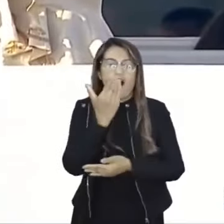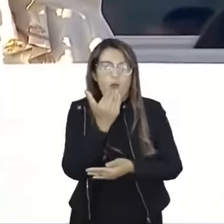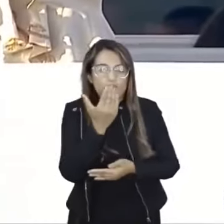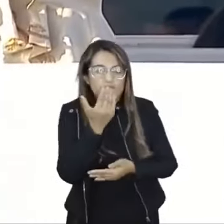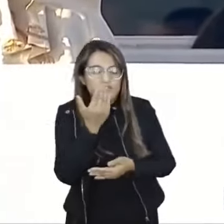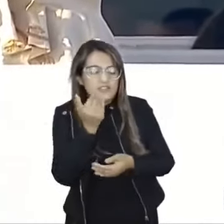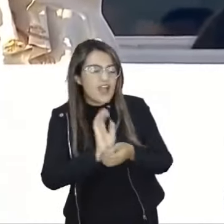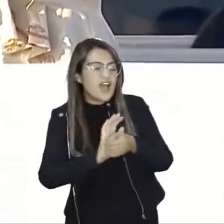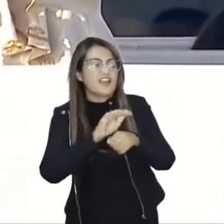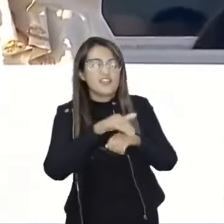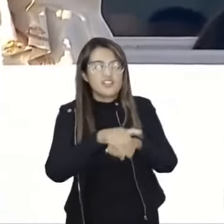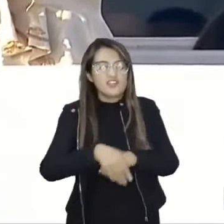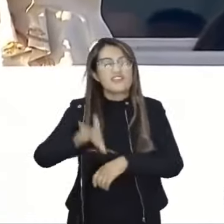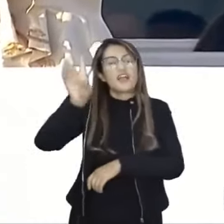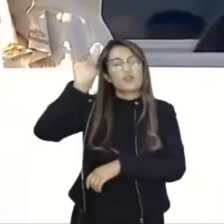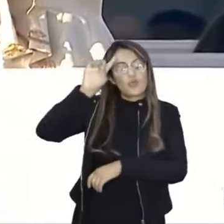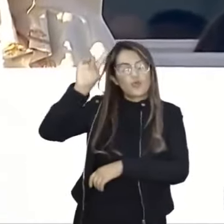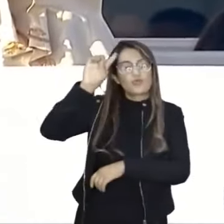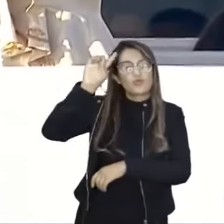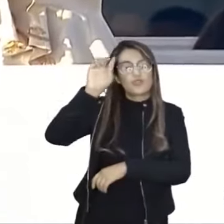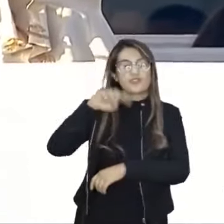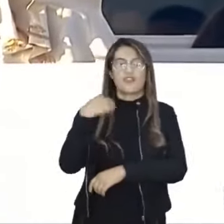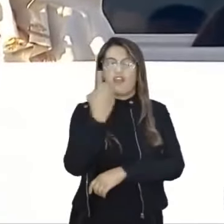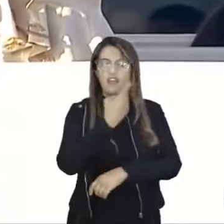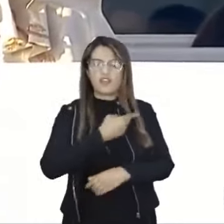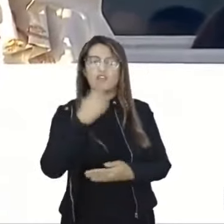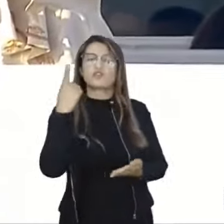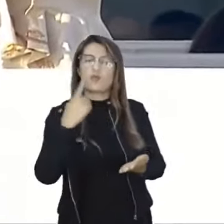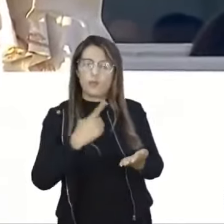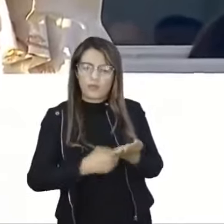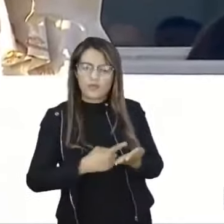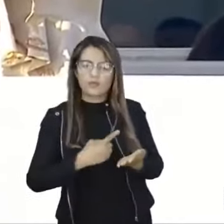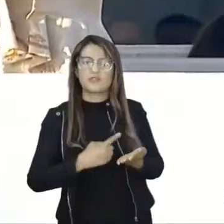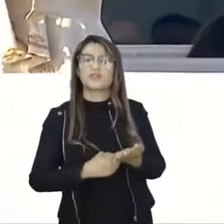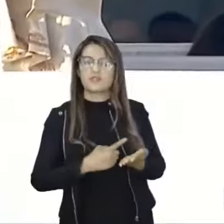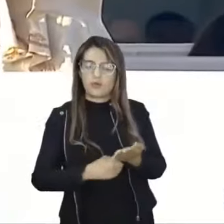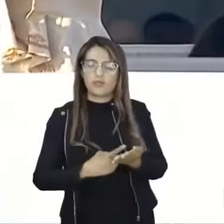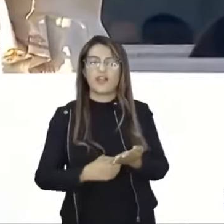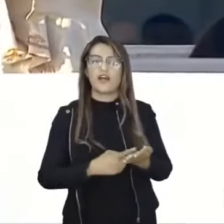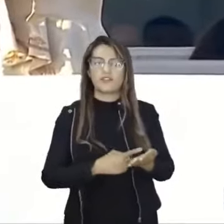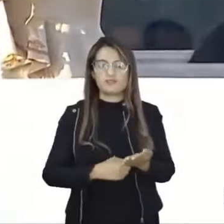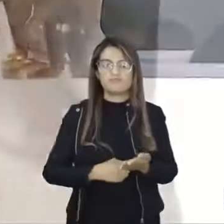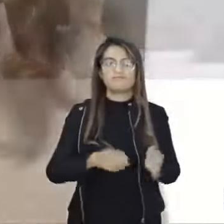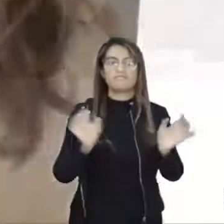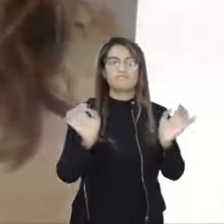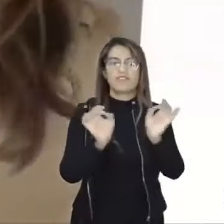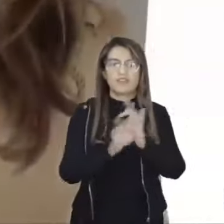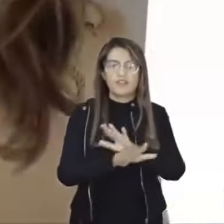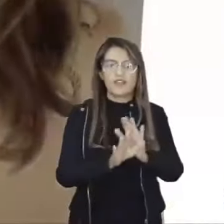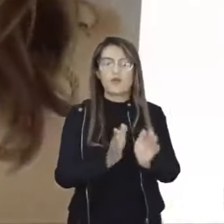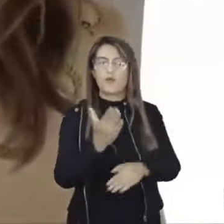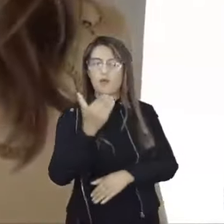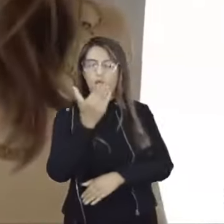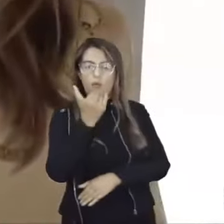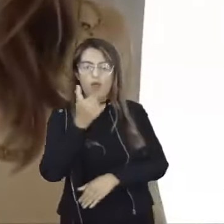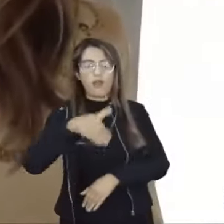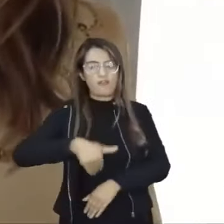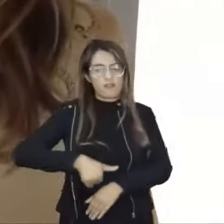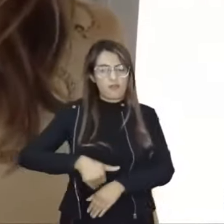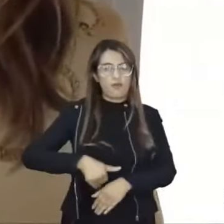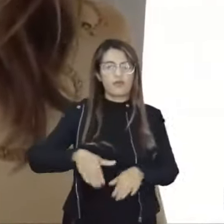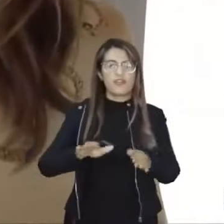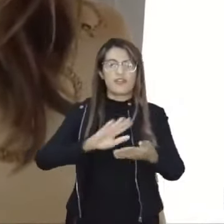dia. E nós cumprimos esse compromisso. Acabamos com a fome e a miséria e reduzimos fortemente